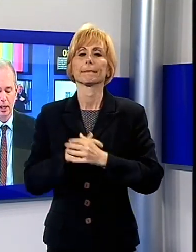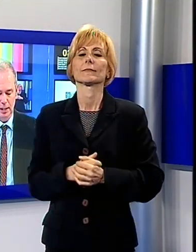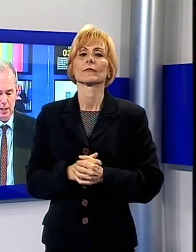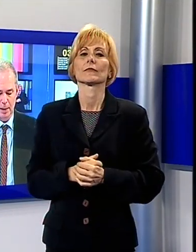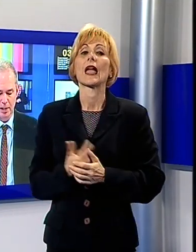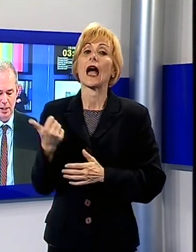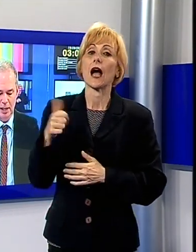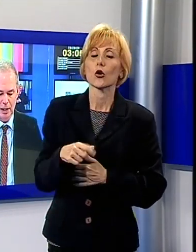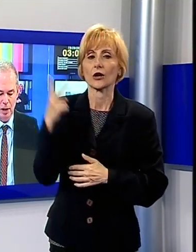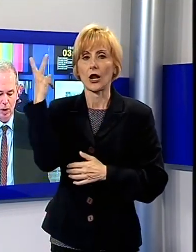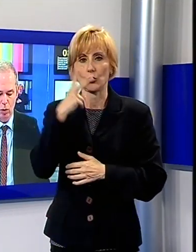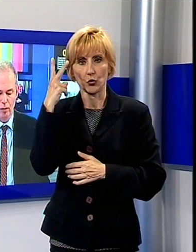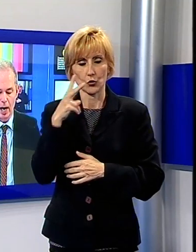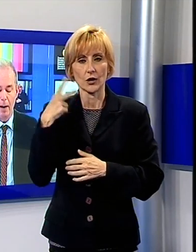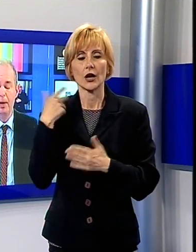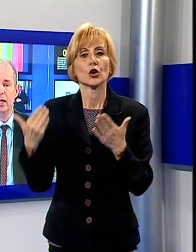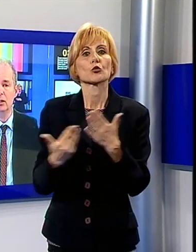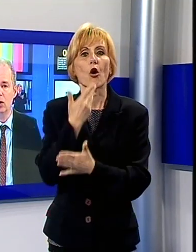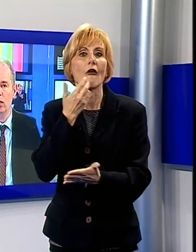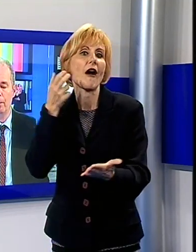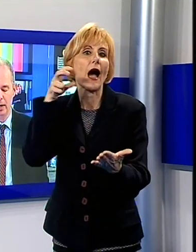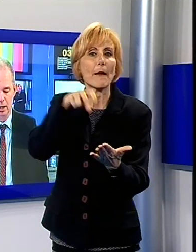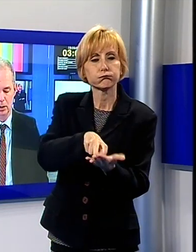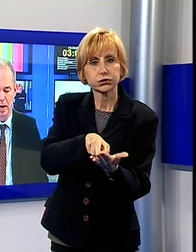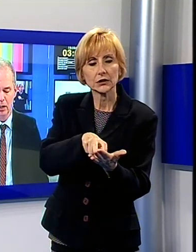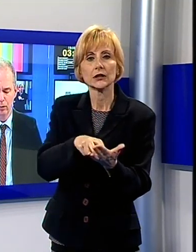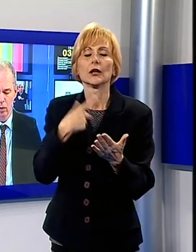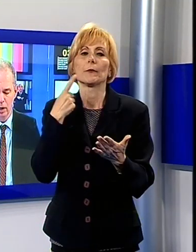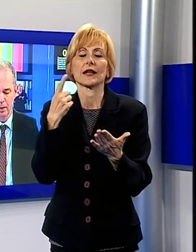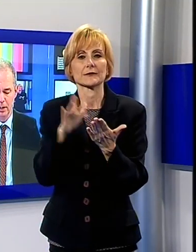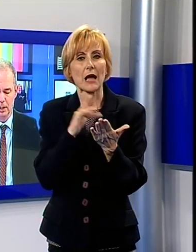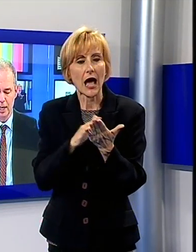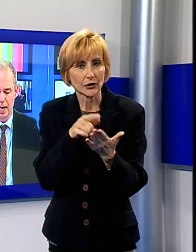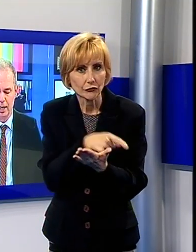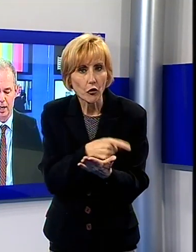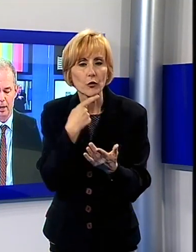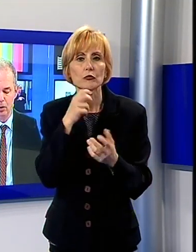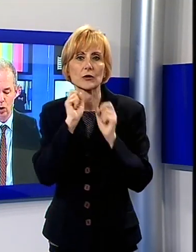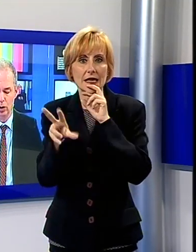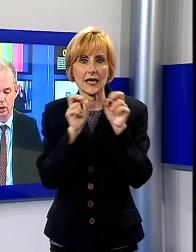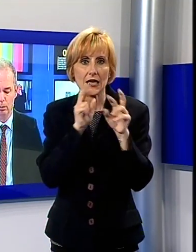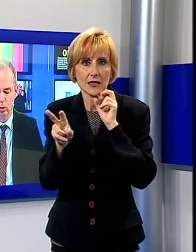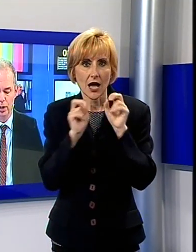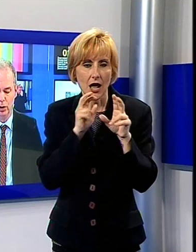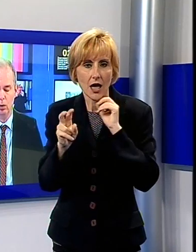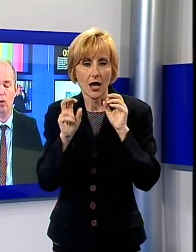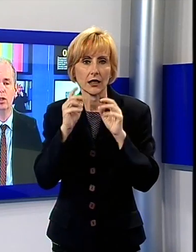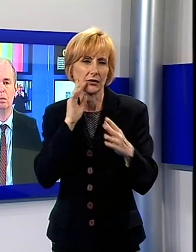stata presentata una nuova applicazione per smartphone per segnalare episodi di bullismo o di spaccio